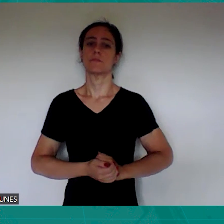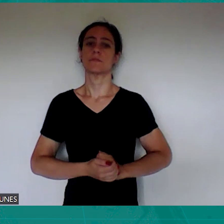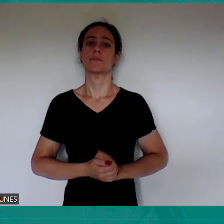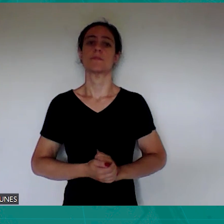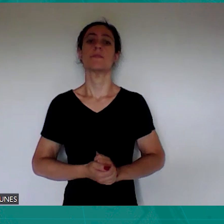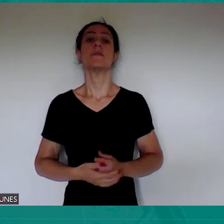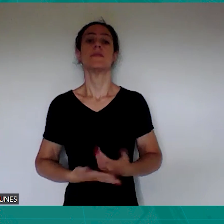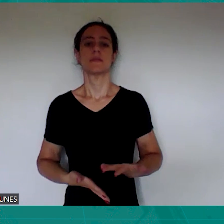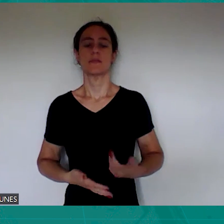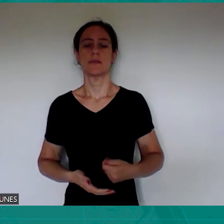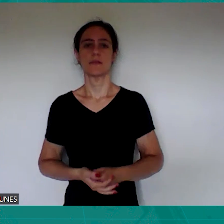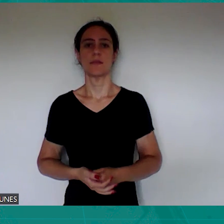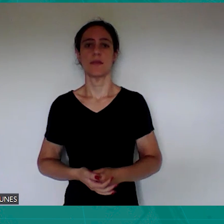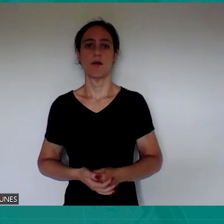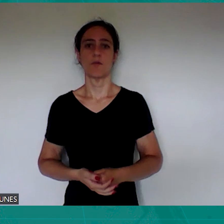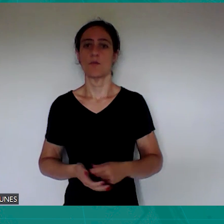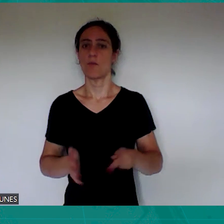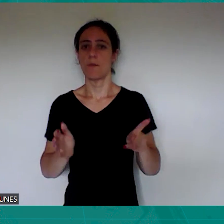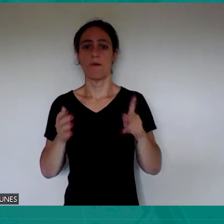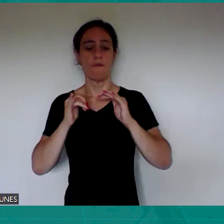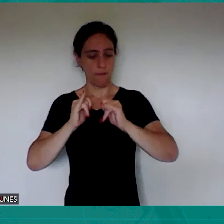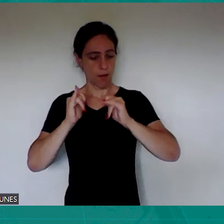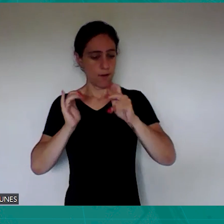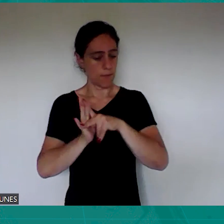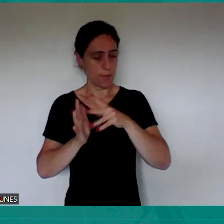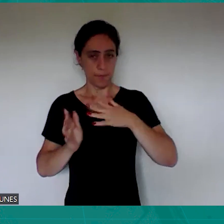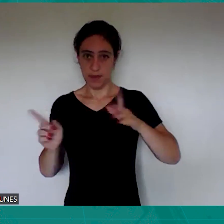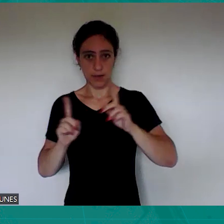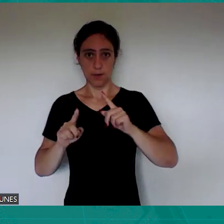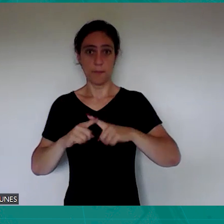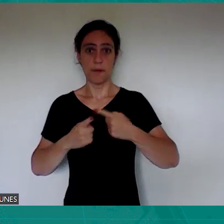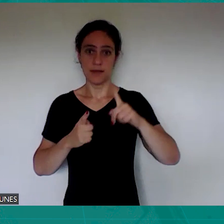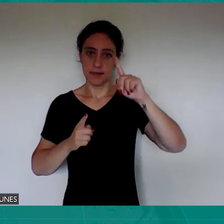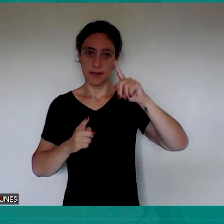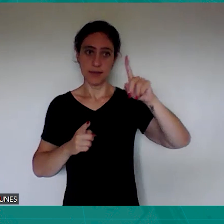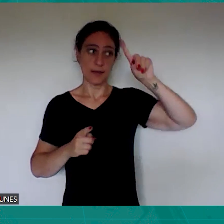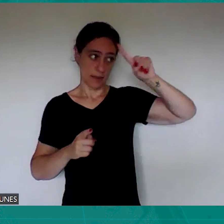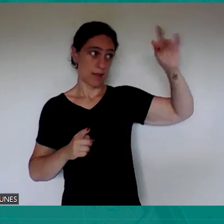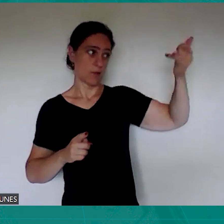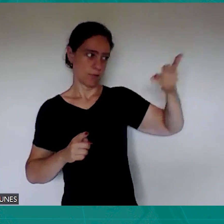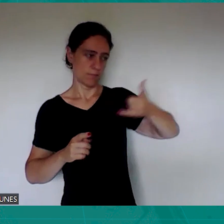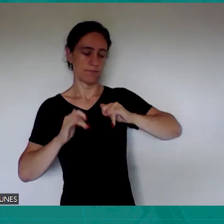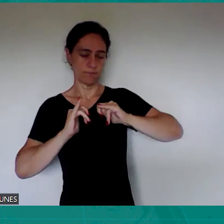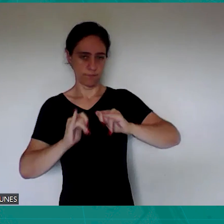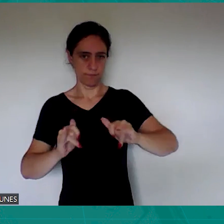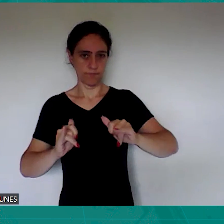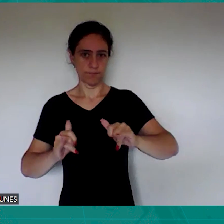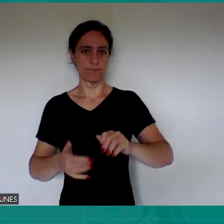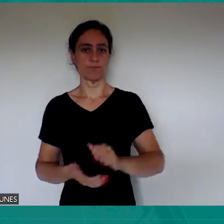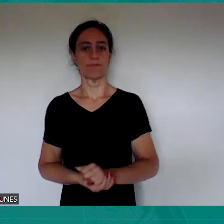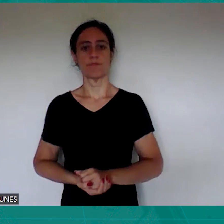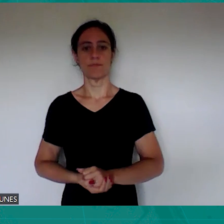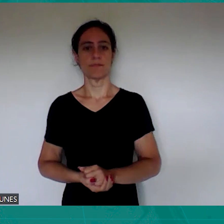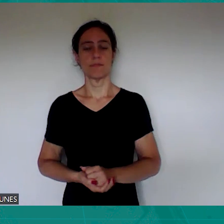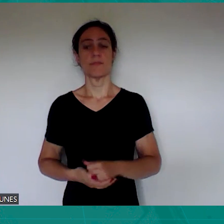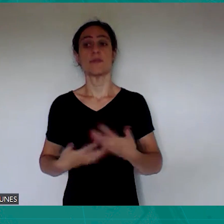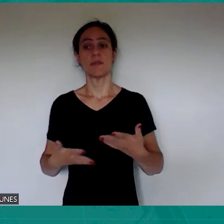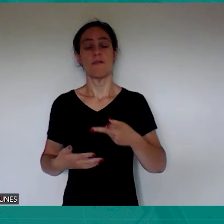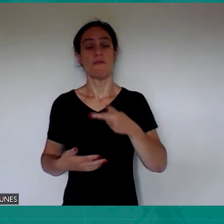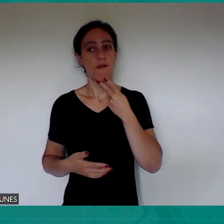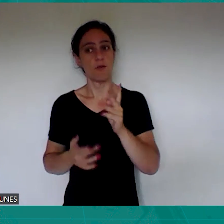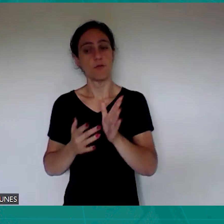minha, mas do Pai que me enviou. Isto vos tenho dito, estando ainda convosco,